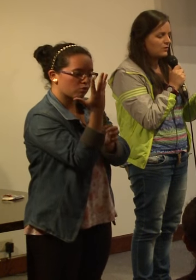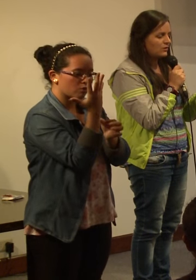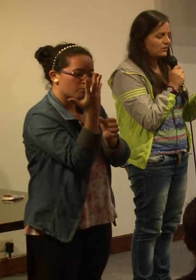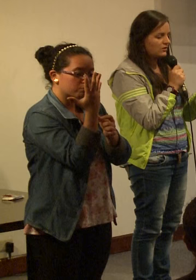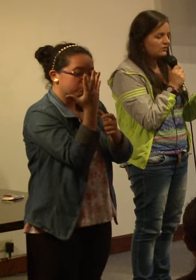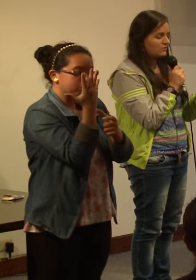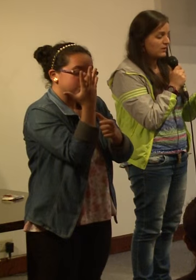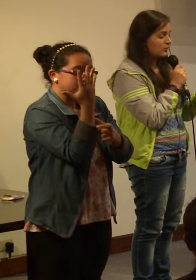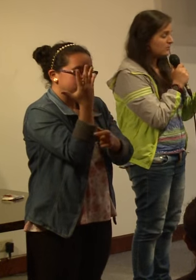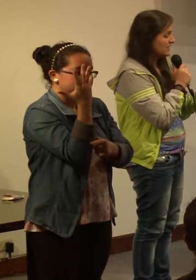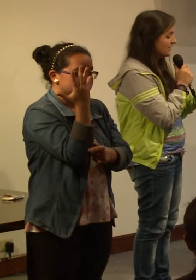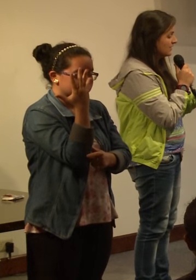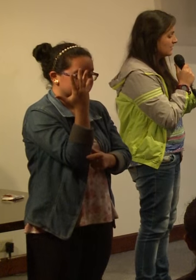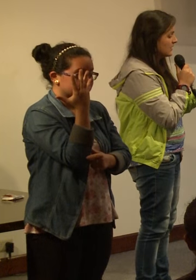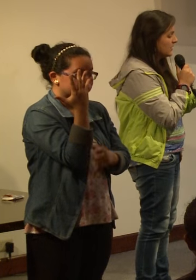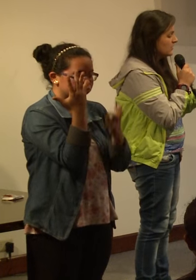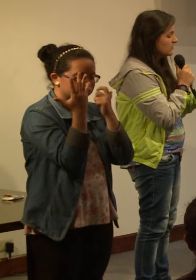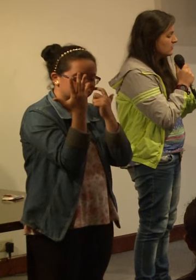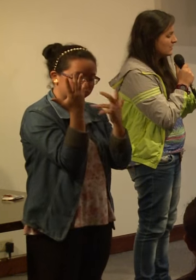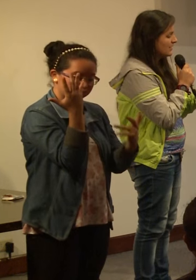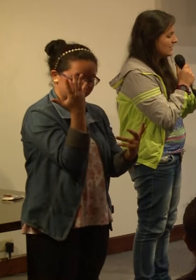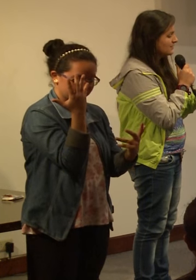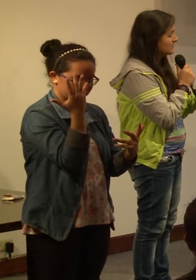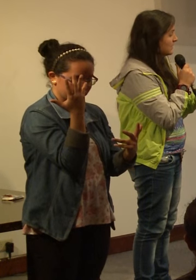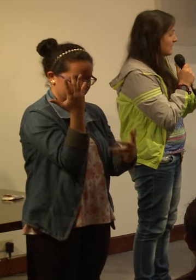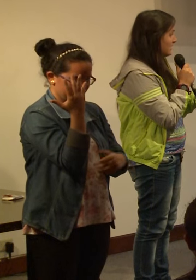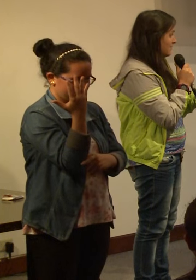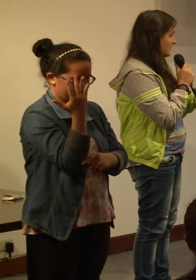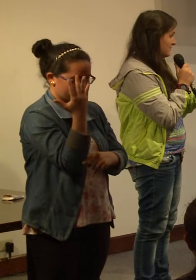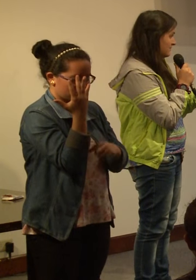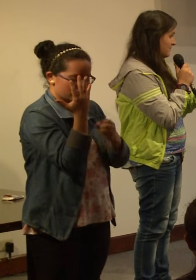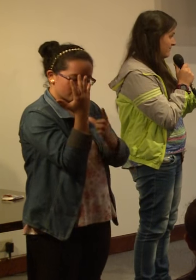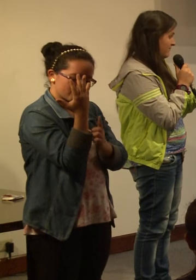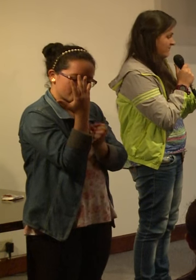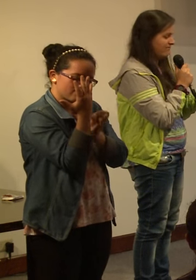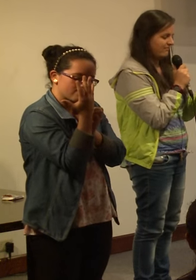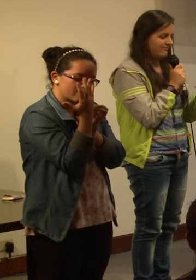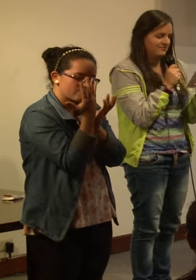de color son predominantes y sobresalen tres ramas.